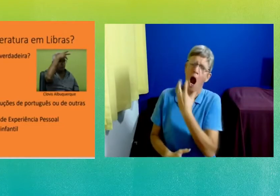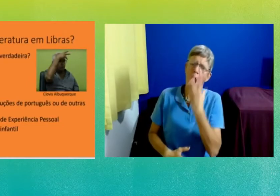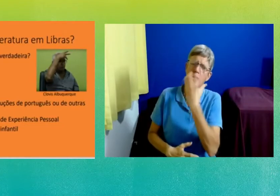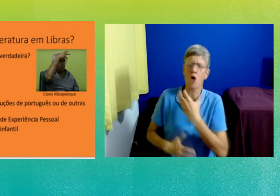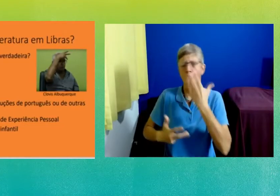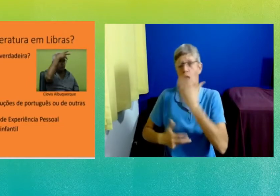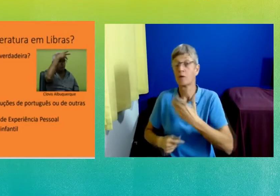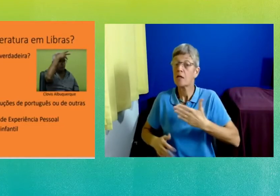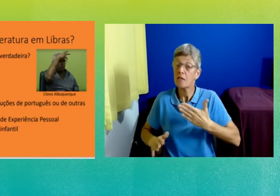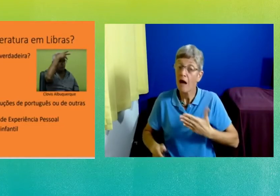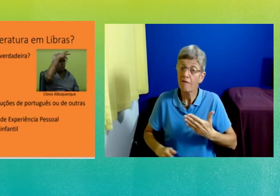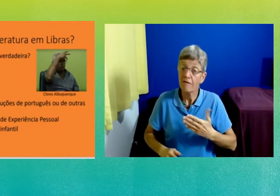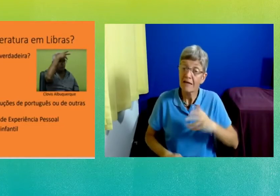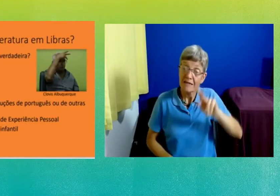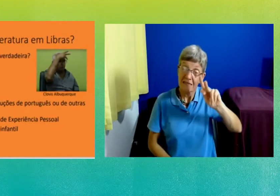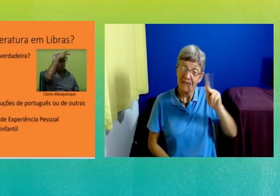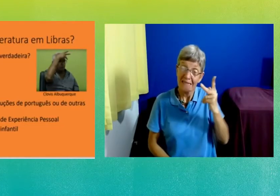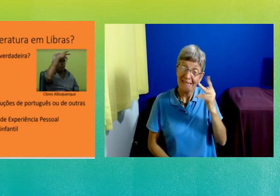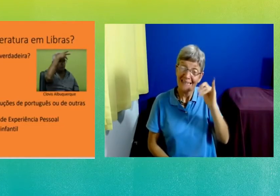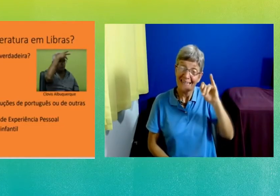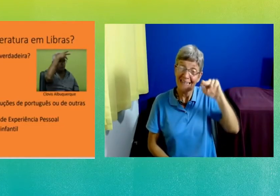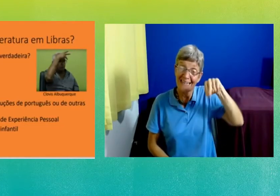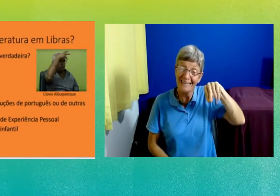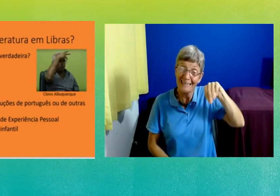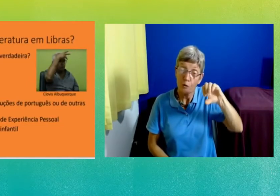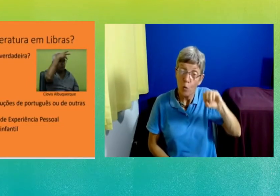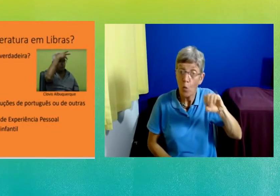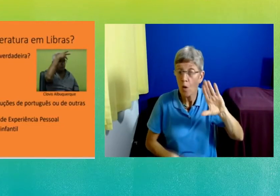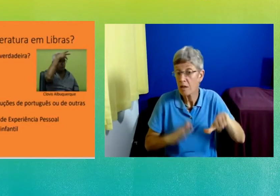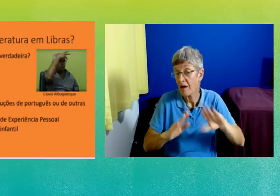você pode utilizar